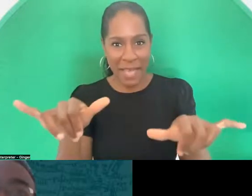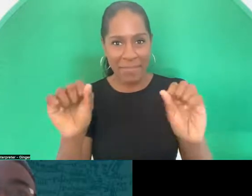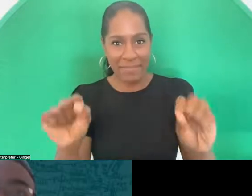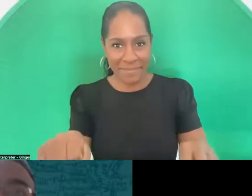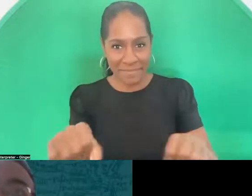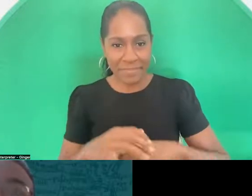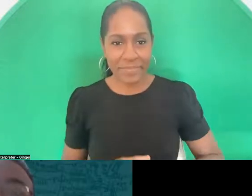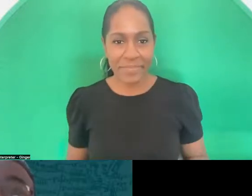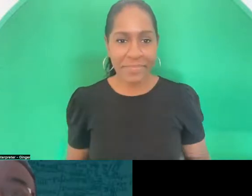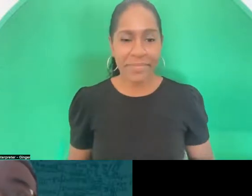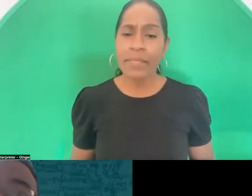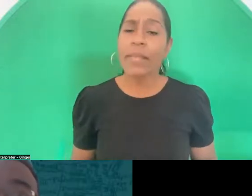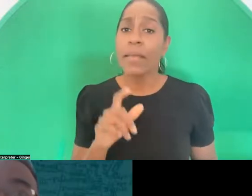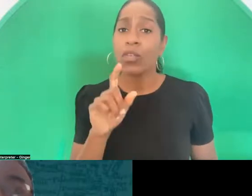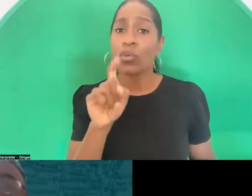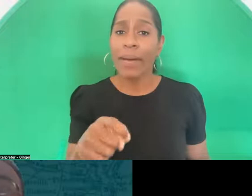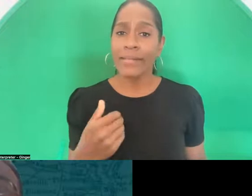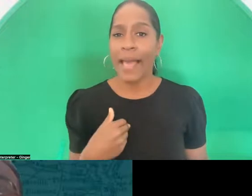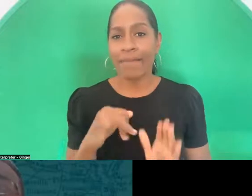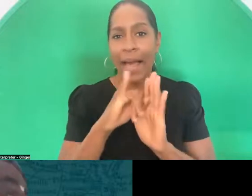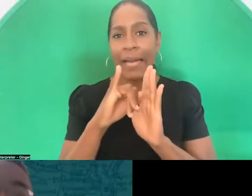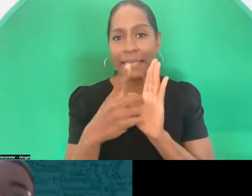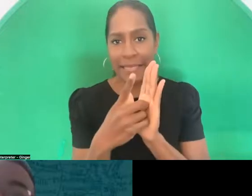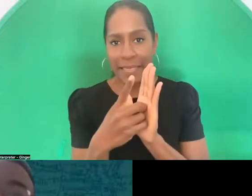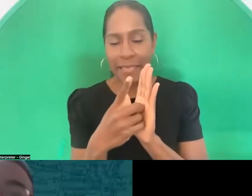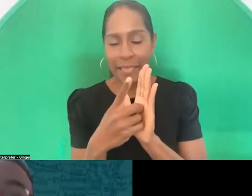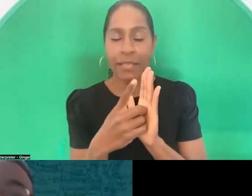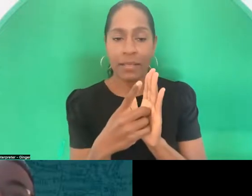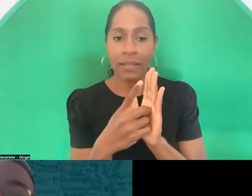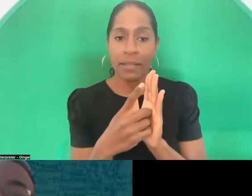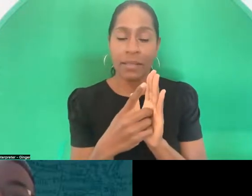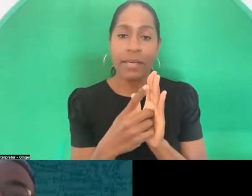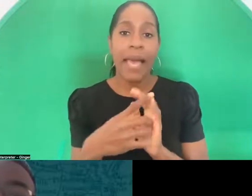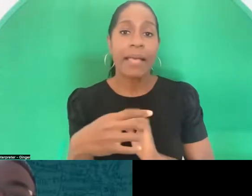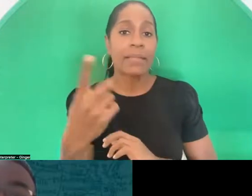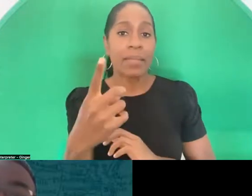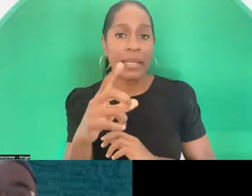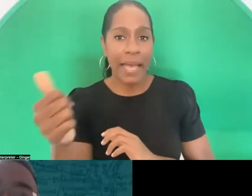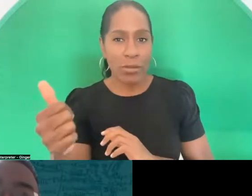tienen que tener Es algo que diga que lo identifique como